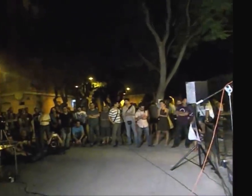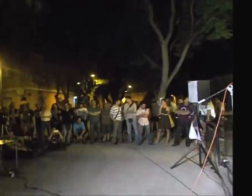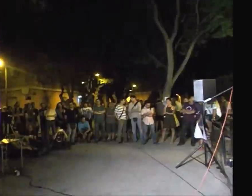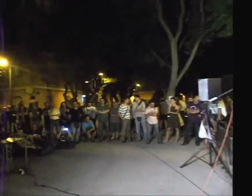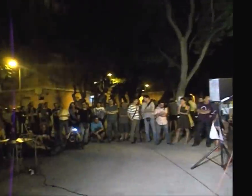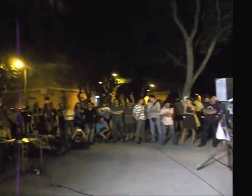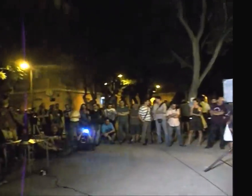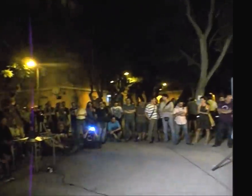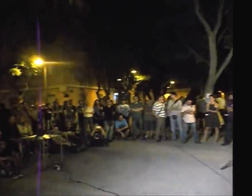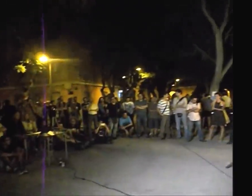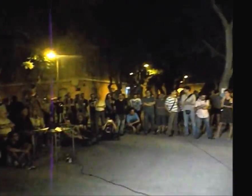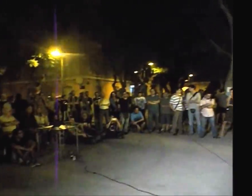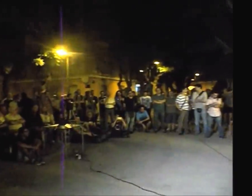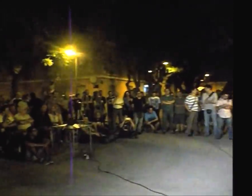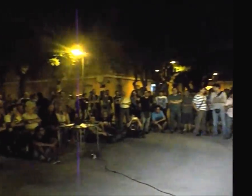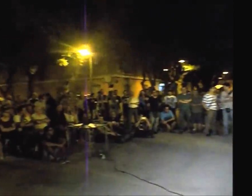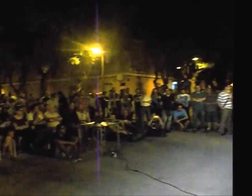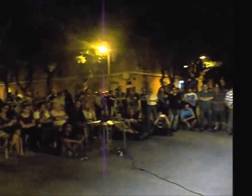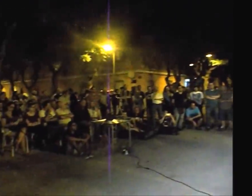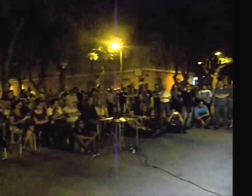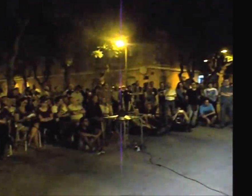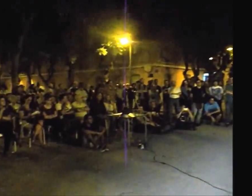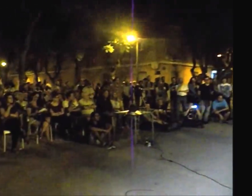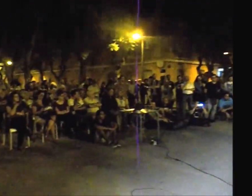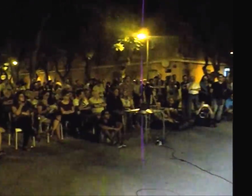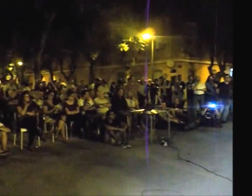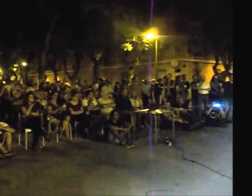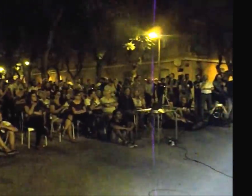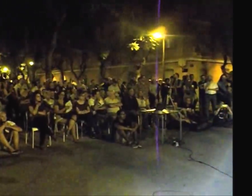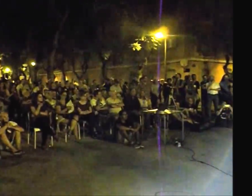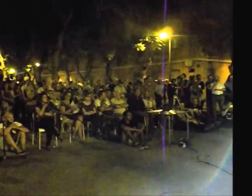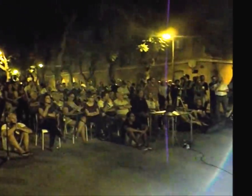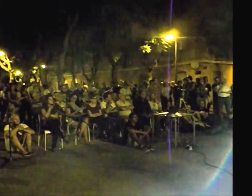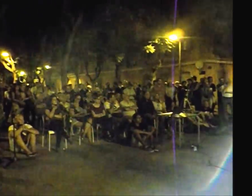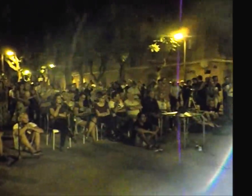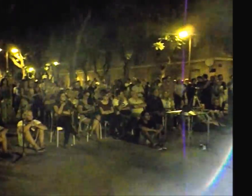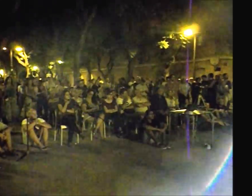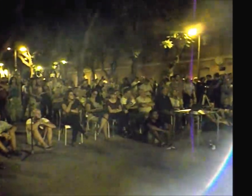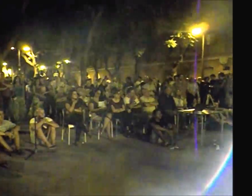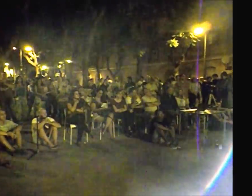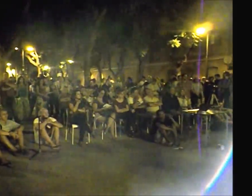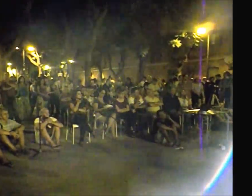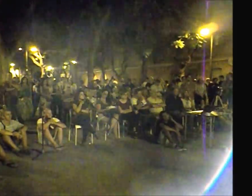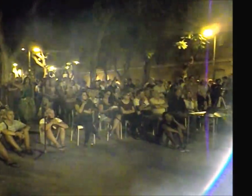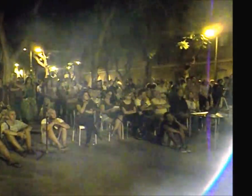lo que ha pasado en Gaza durante 50 días de bombardeos continuos y más de 2.000 muertos,